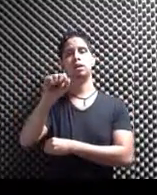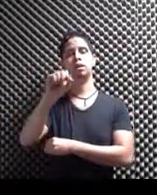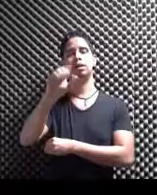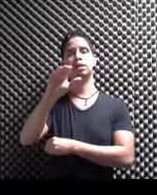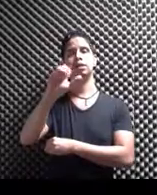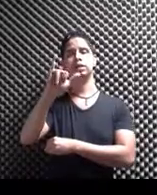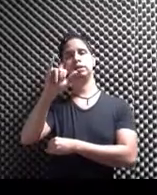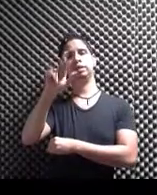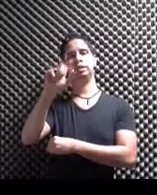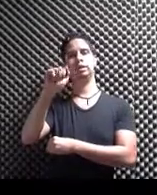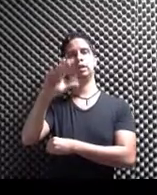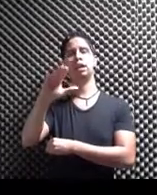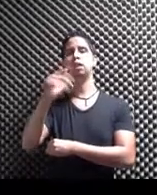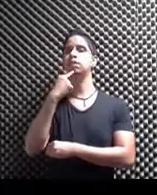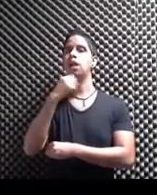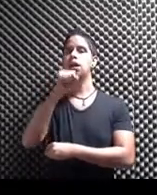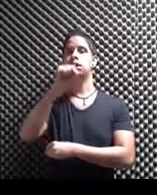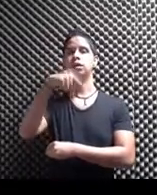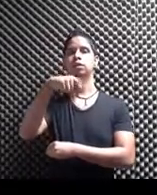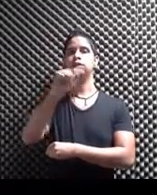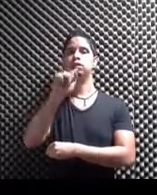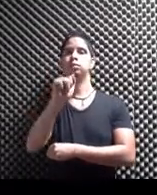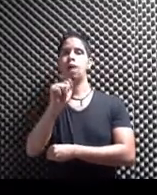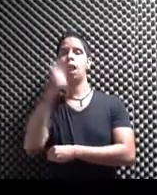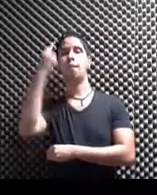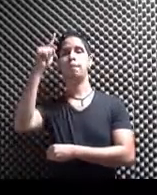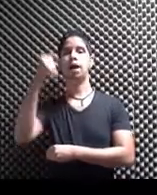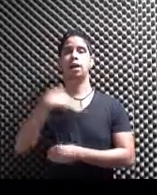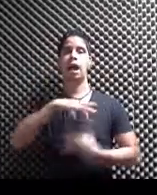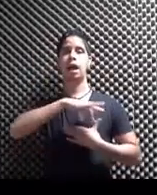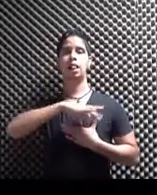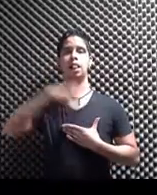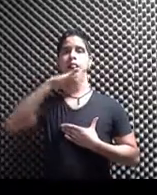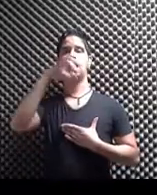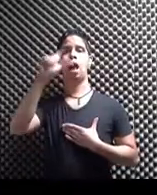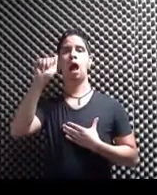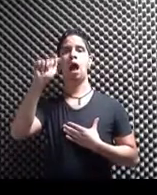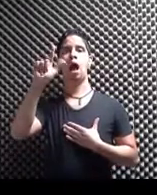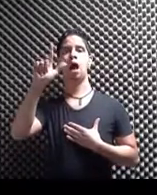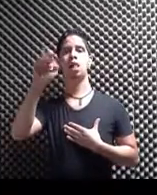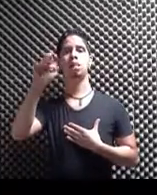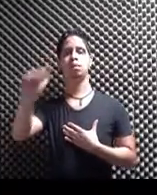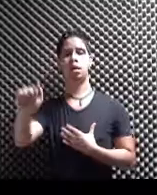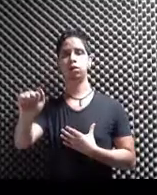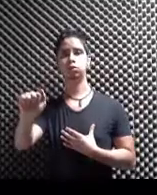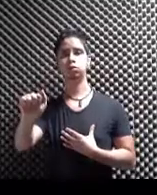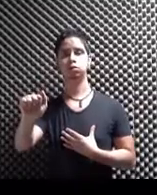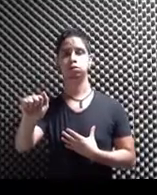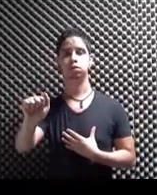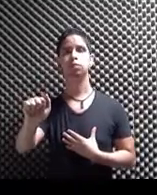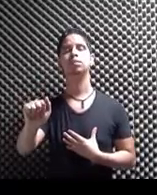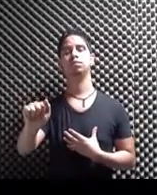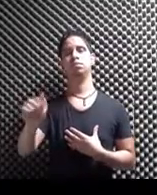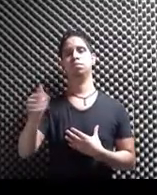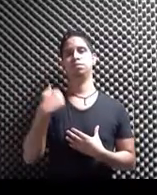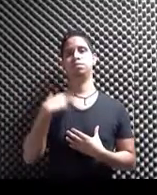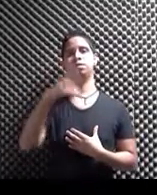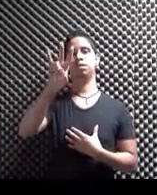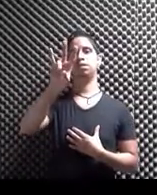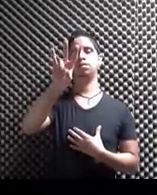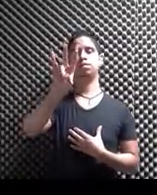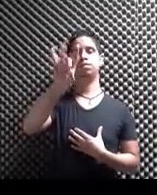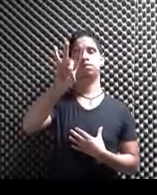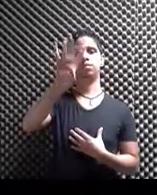Nuestro teléfono es el 78727306 660 vamos a repetirlo de nuevo